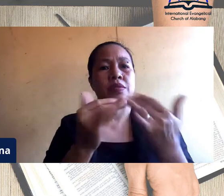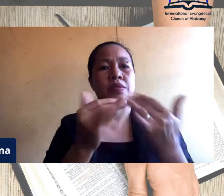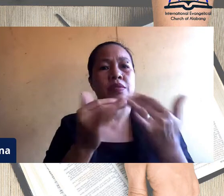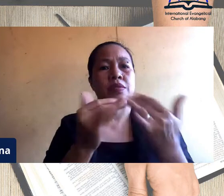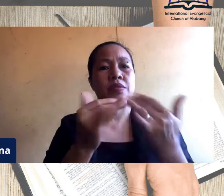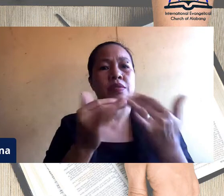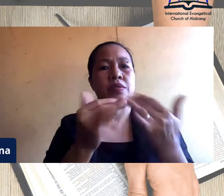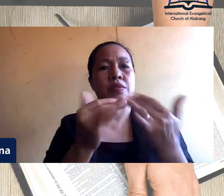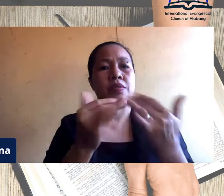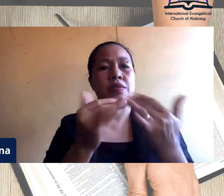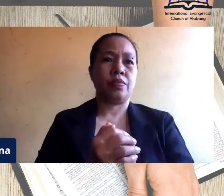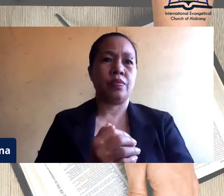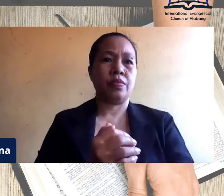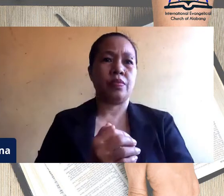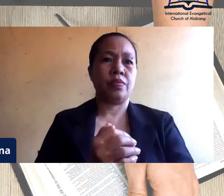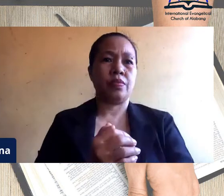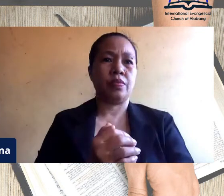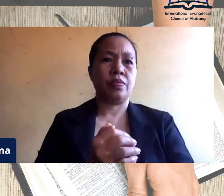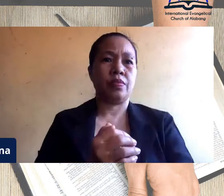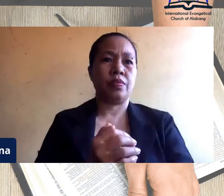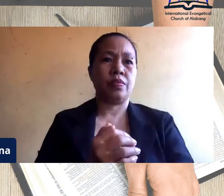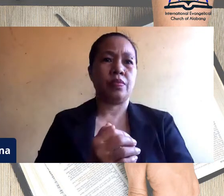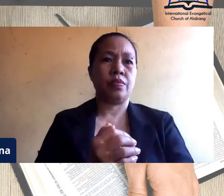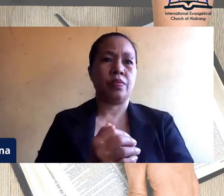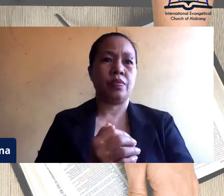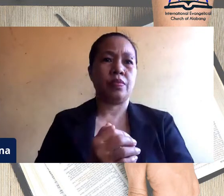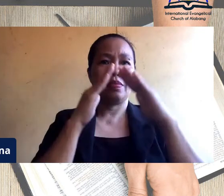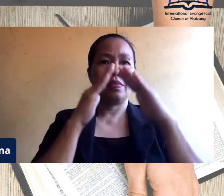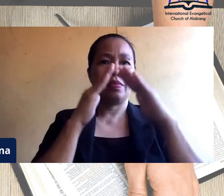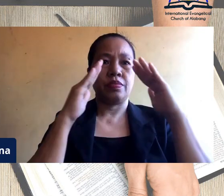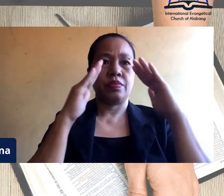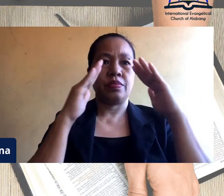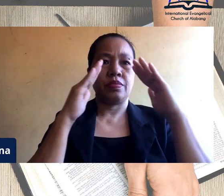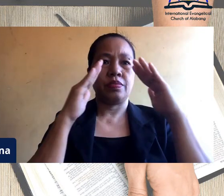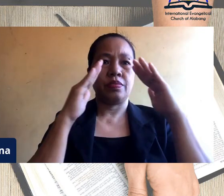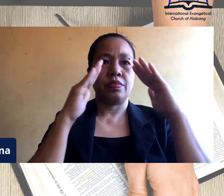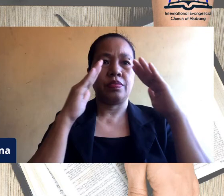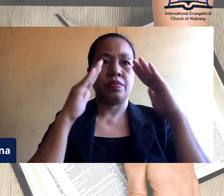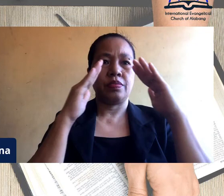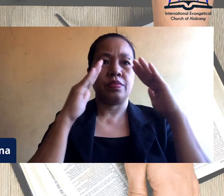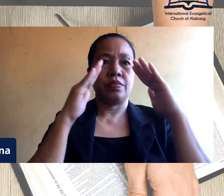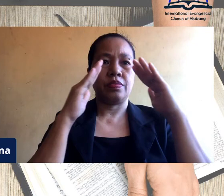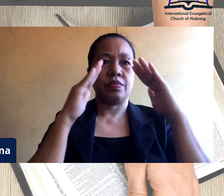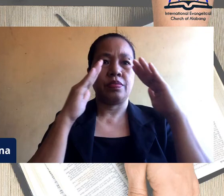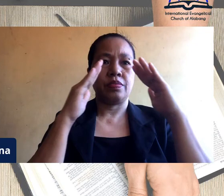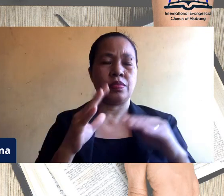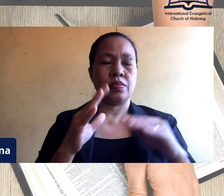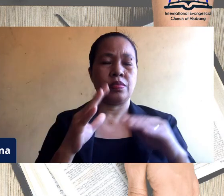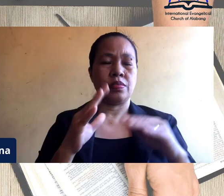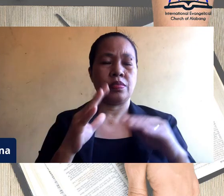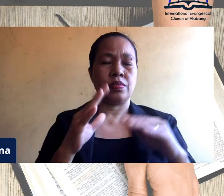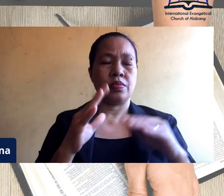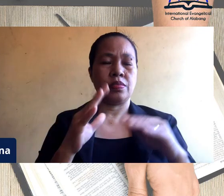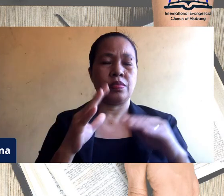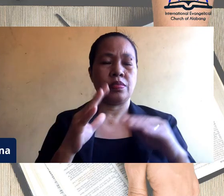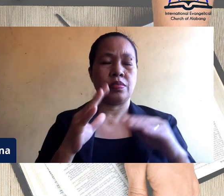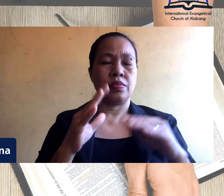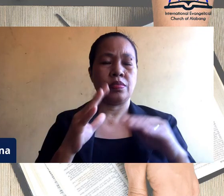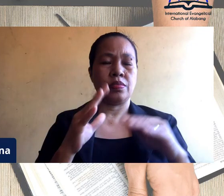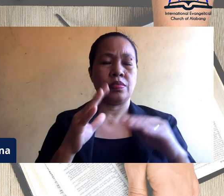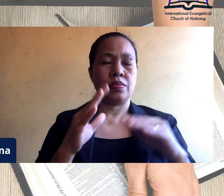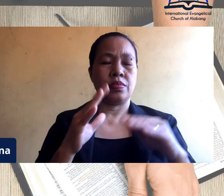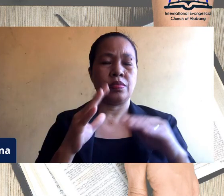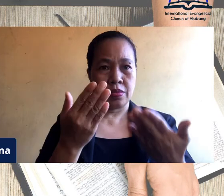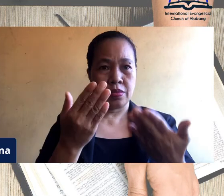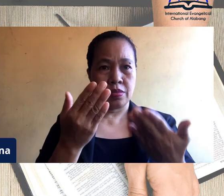ng paghuhugas ng kamay, ang physical distancing, ang pagsusot ng mask at ng shield. So, kumusta na po